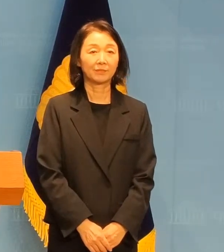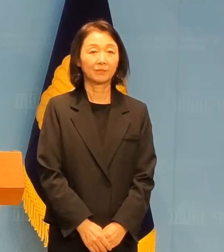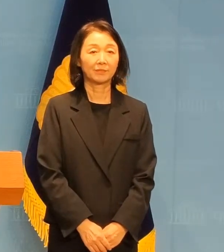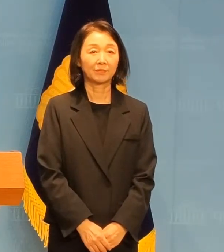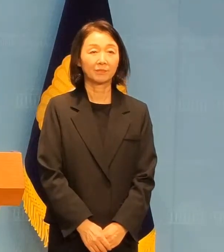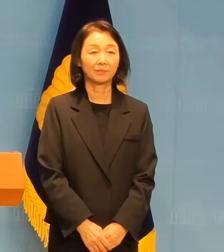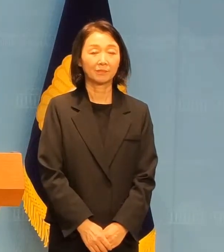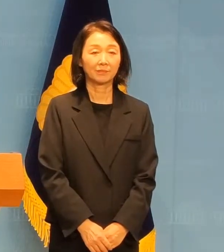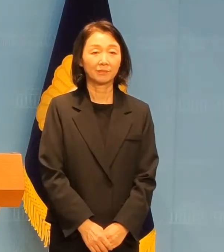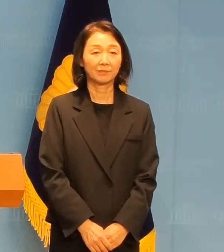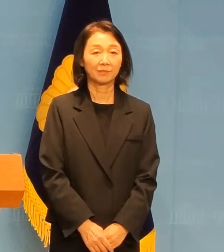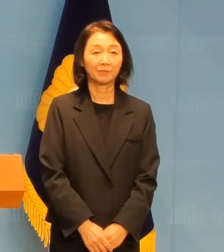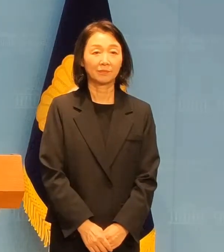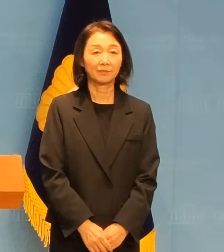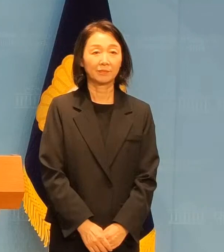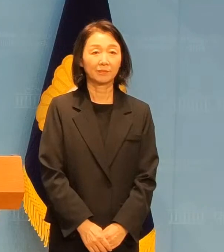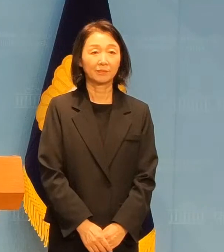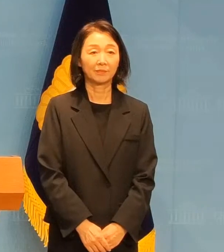좀만 내릴게요.